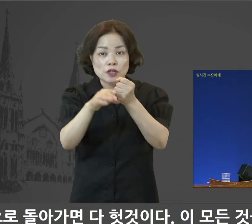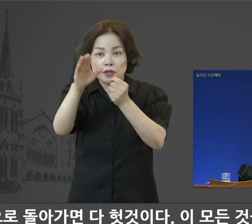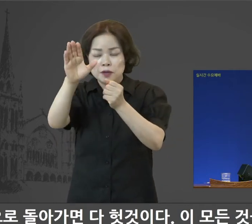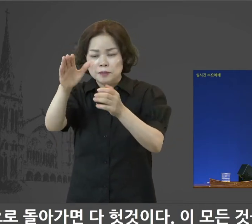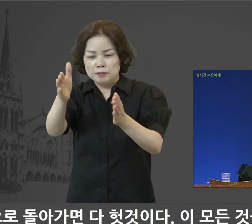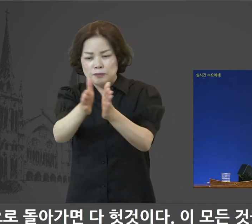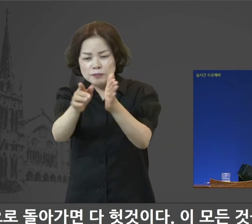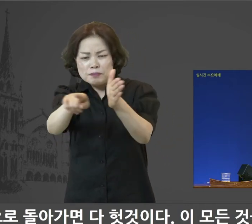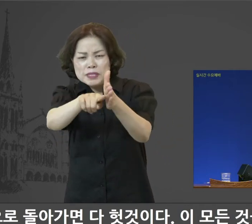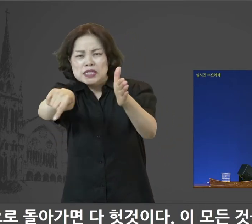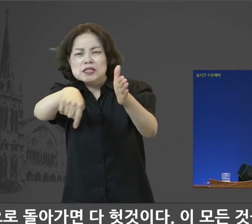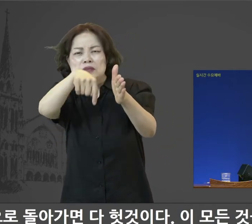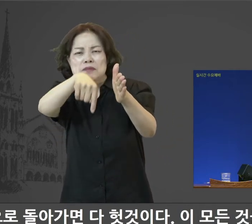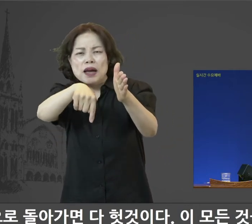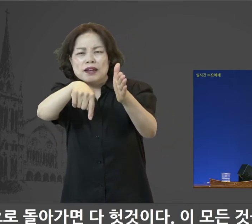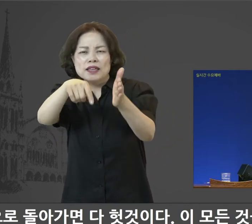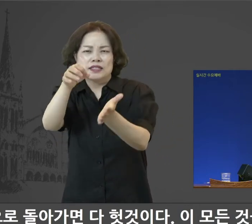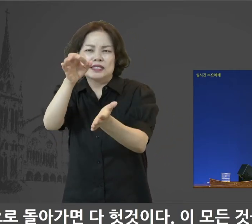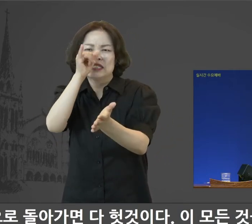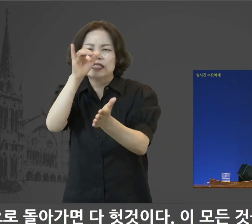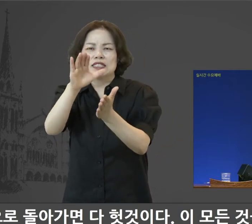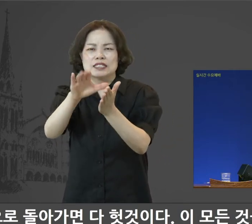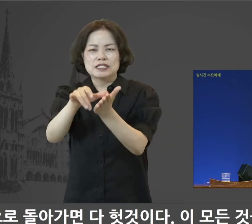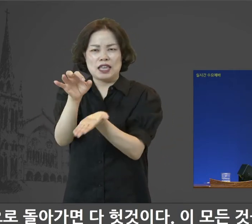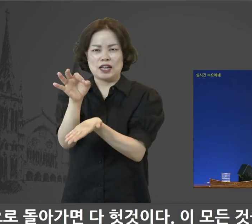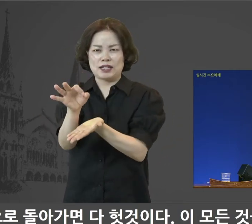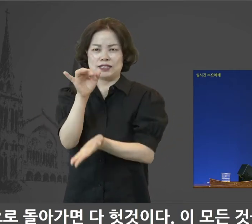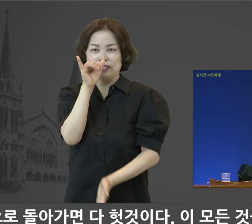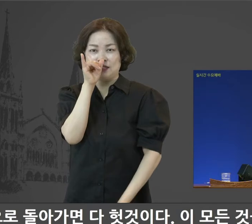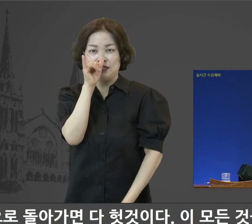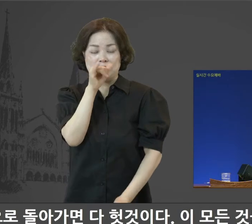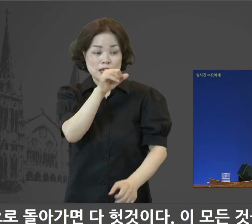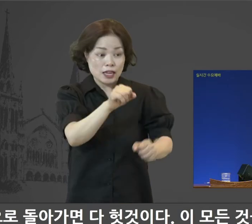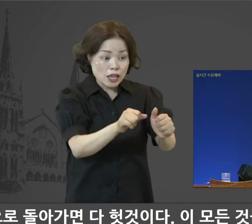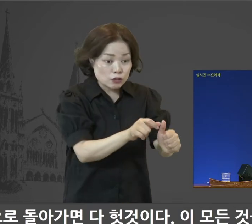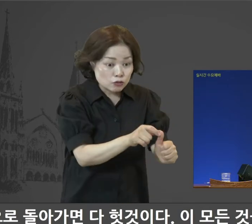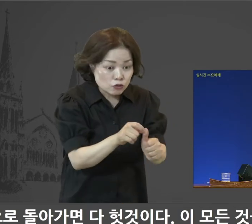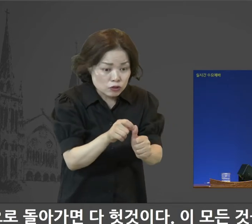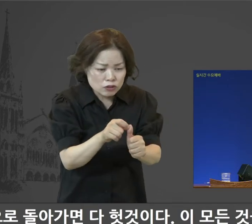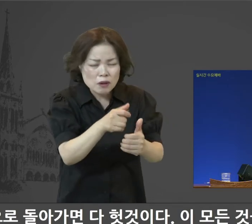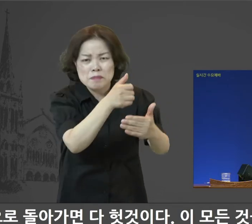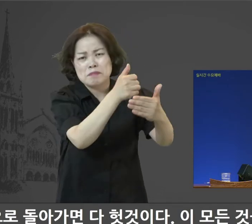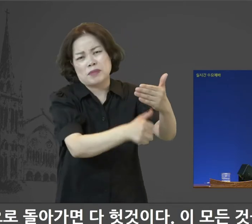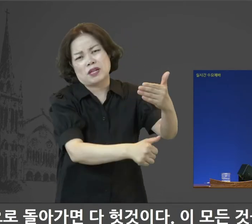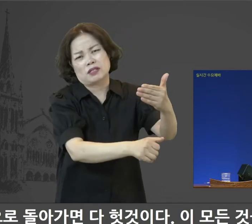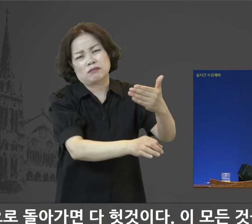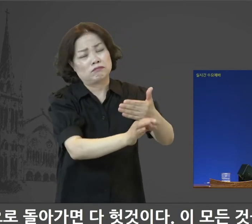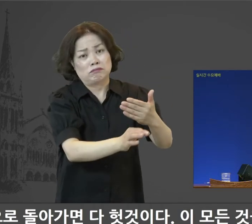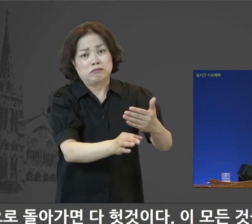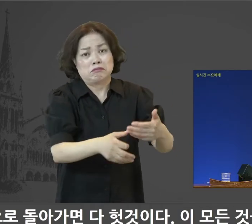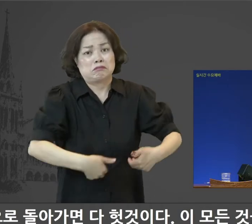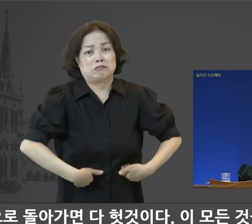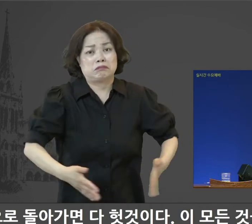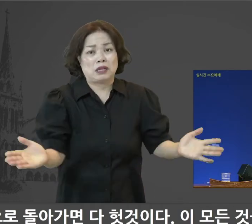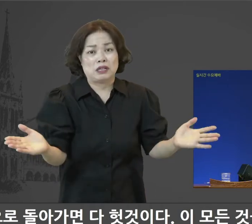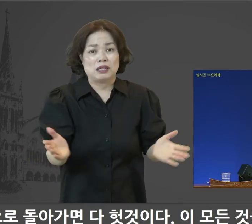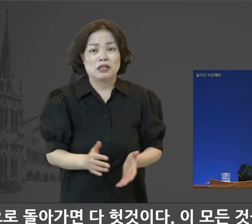때 가치가 있는 거예요. 우리가 율법주의로 행위 구원으로 빠져버리면 아무 가치가 없는